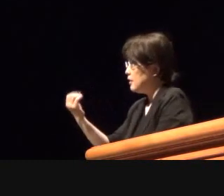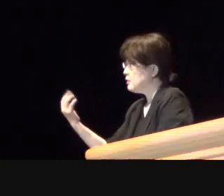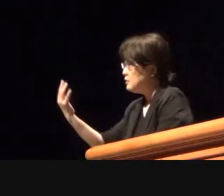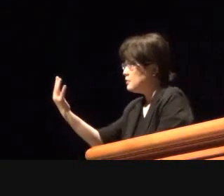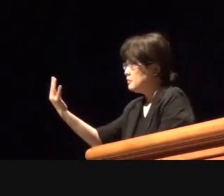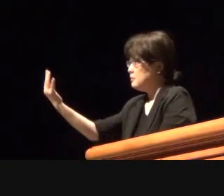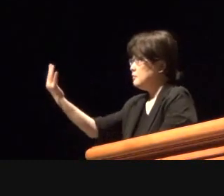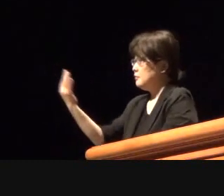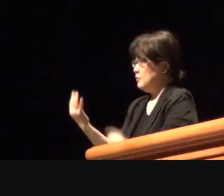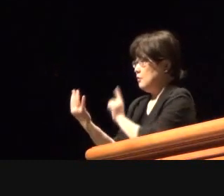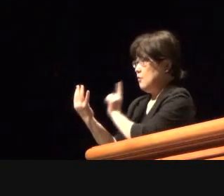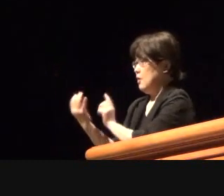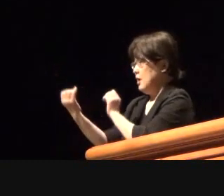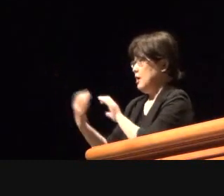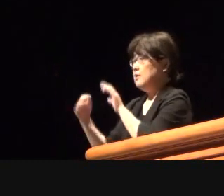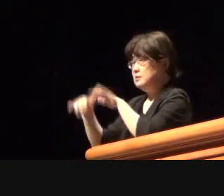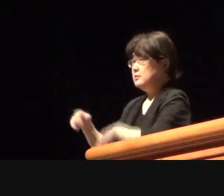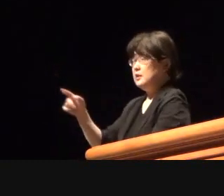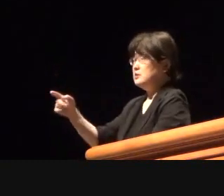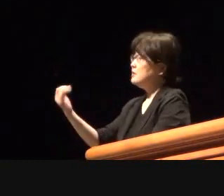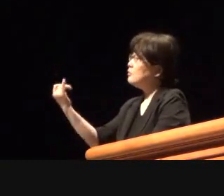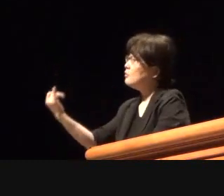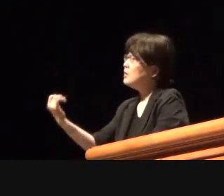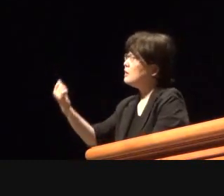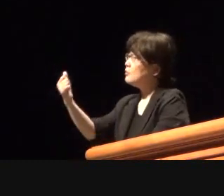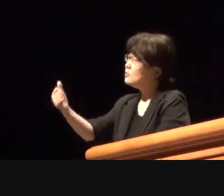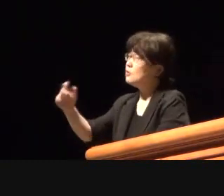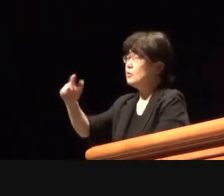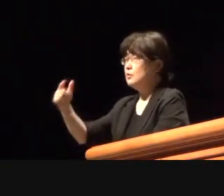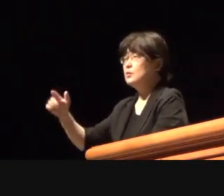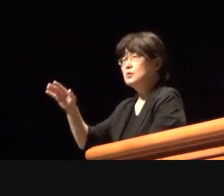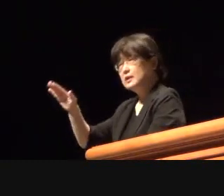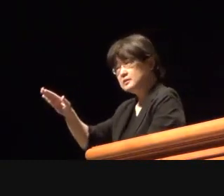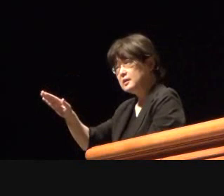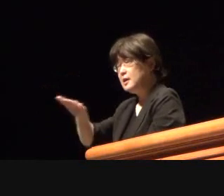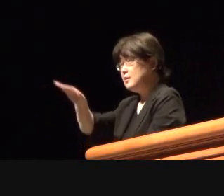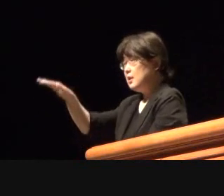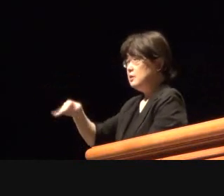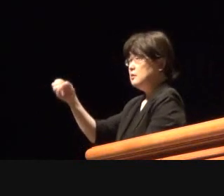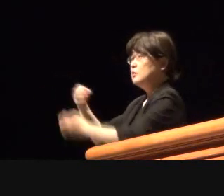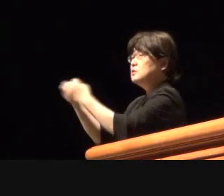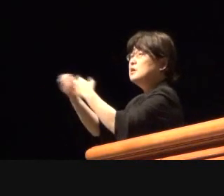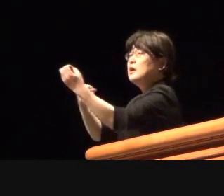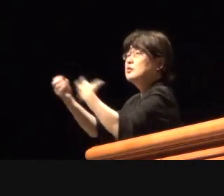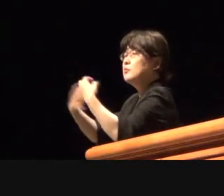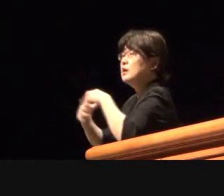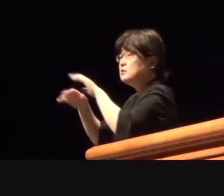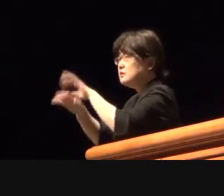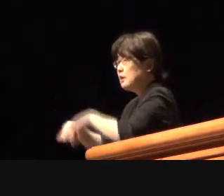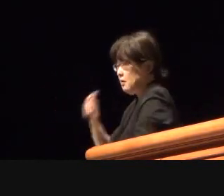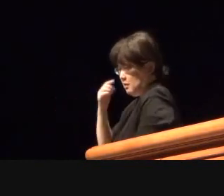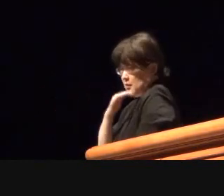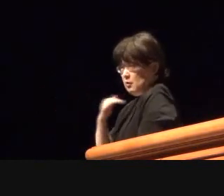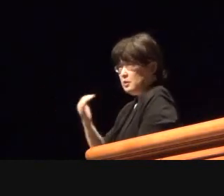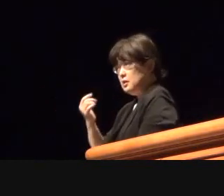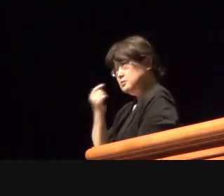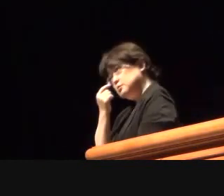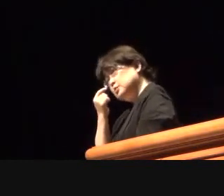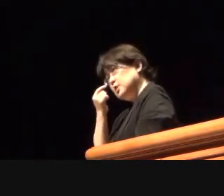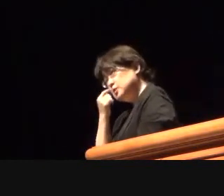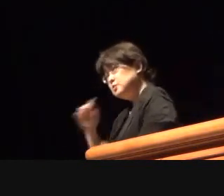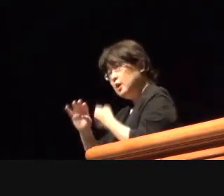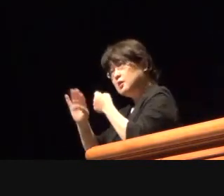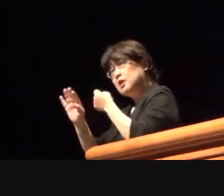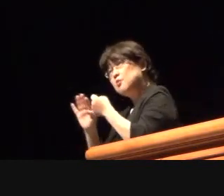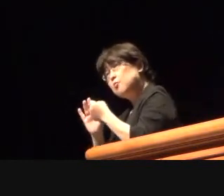をしました。女の子、男の子、いろいろでした。皆さん口々におっしゃいました。私たちは、僕たちは原発